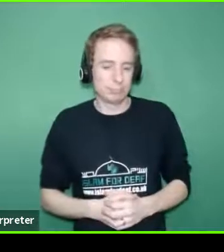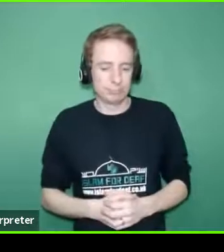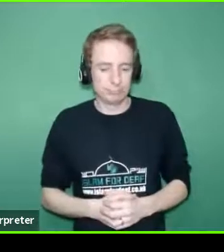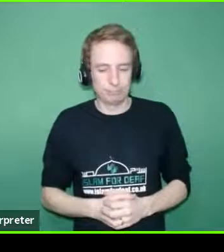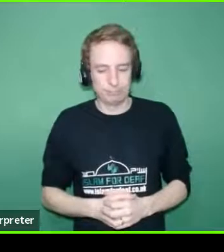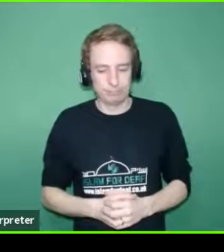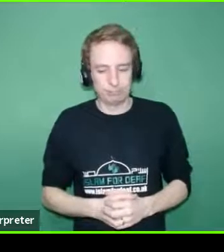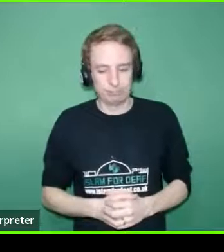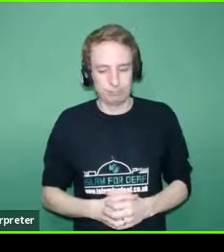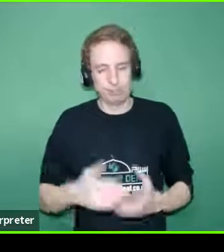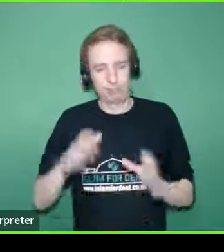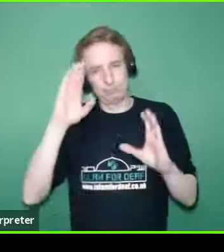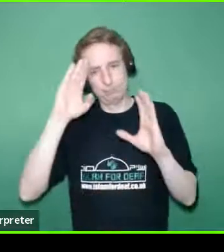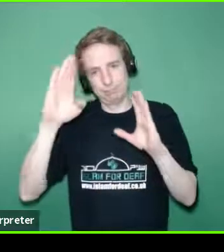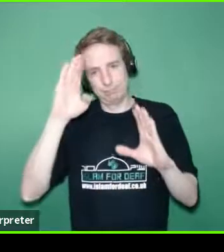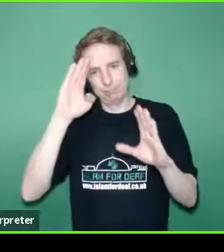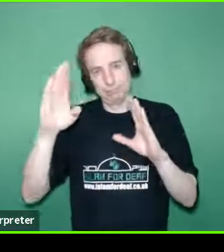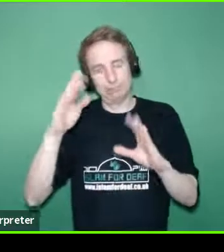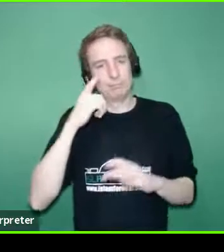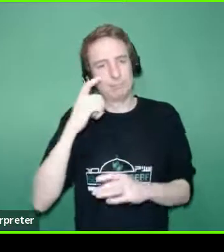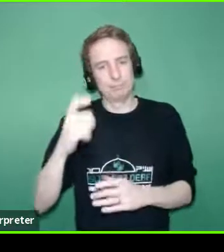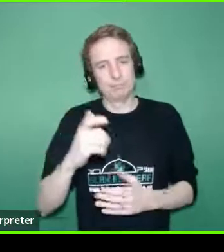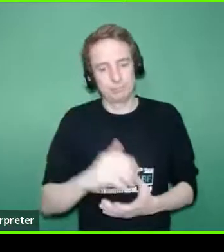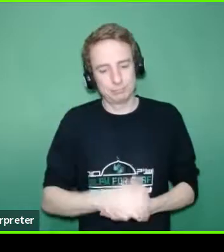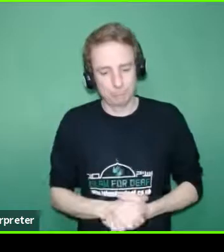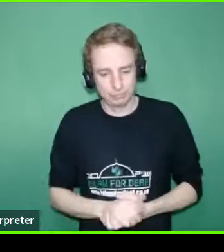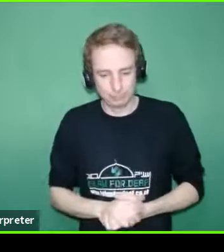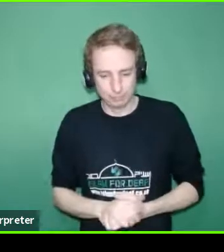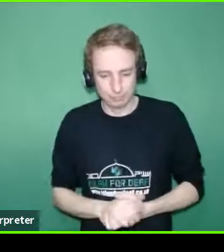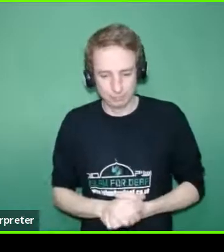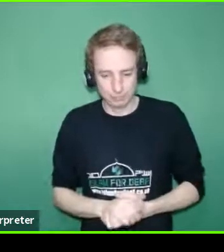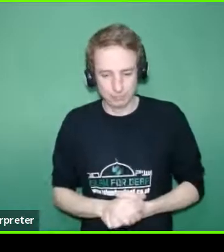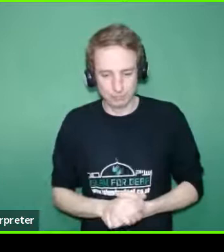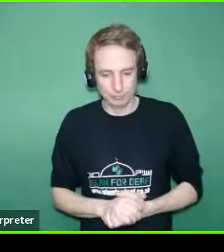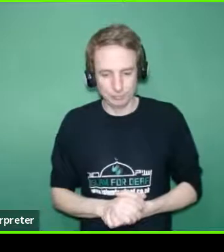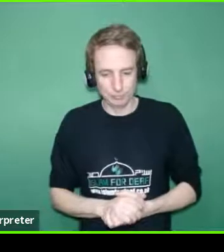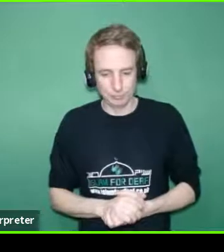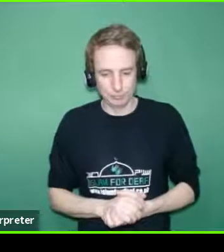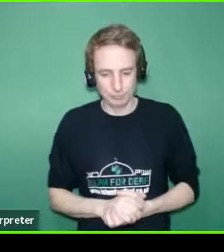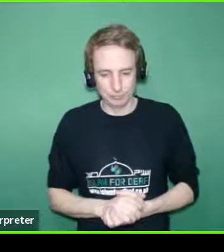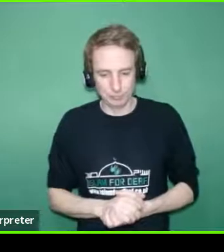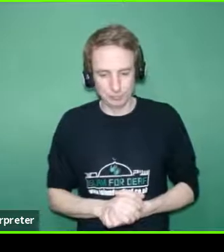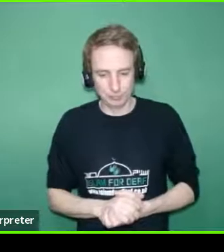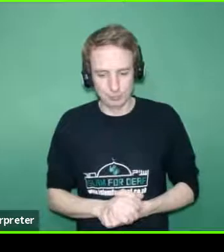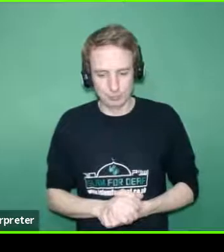Thank you, Tom. Assalamu alaikum wa rahmatullah. Assalamu alaikum. ورحمة الله وبركاته.